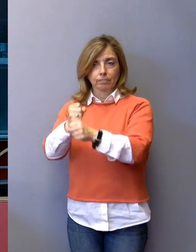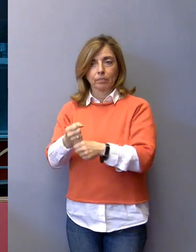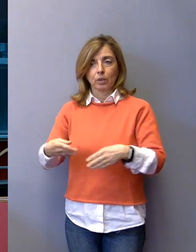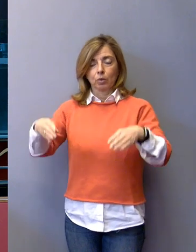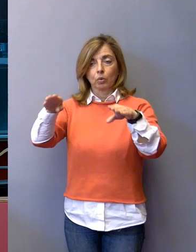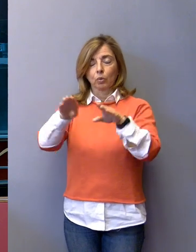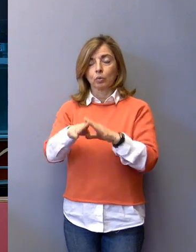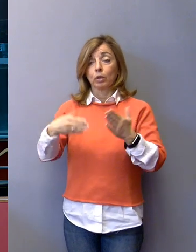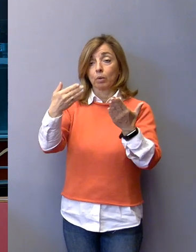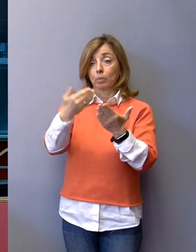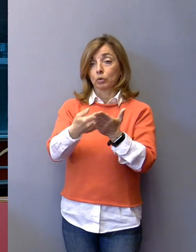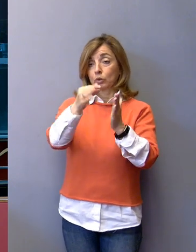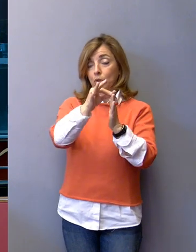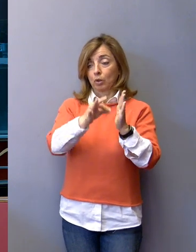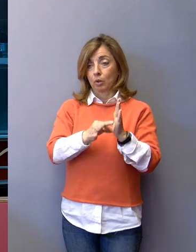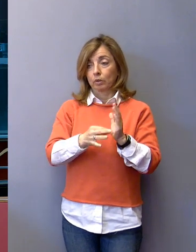abbia